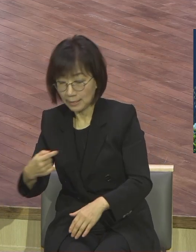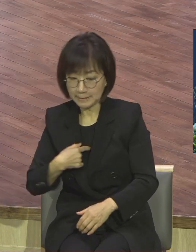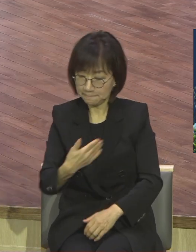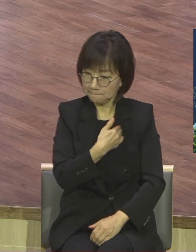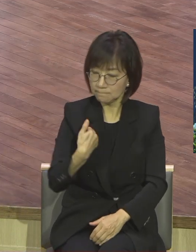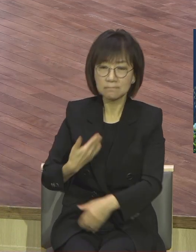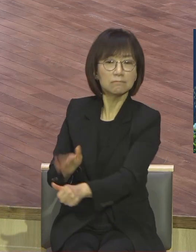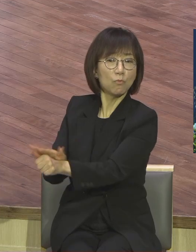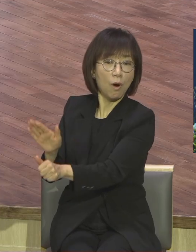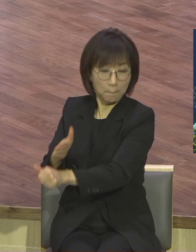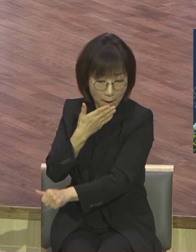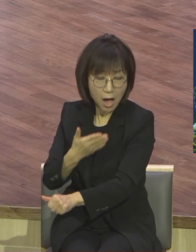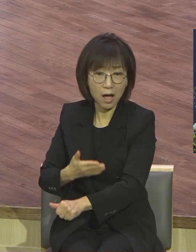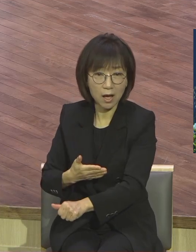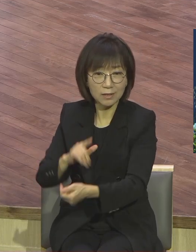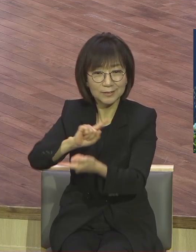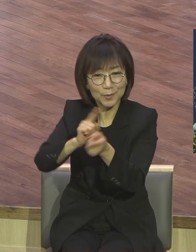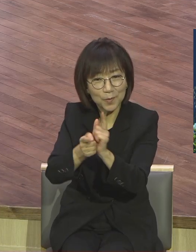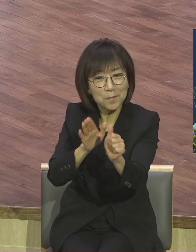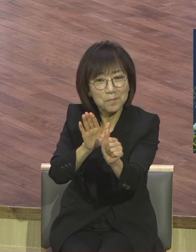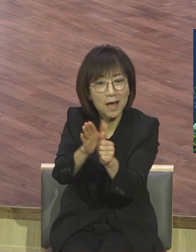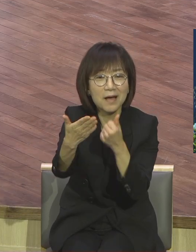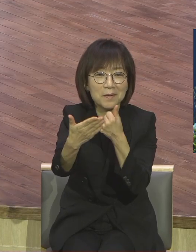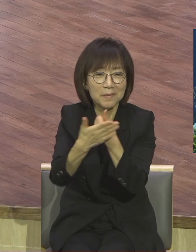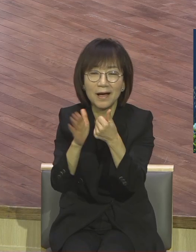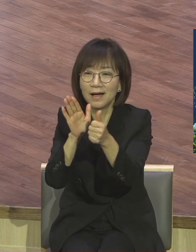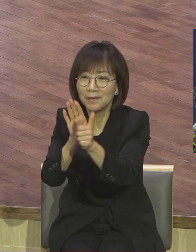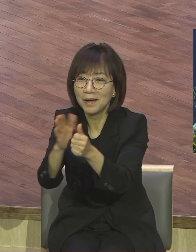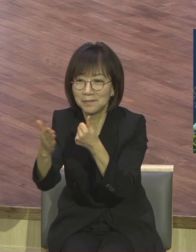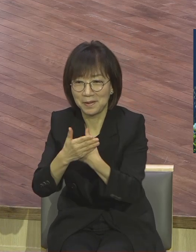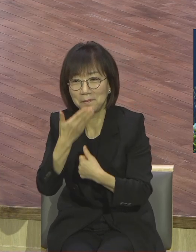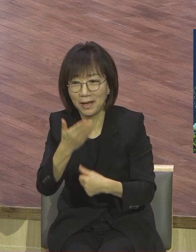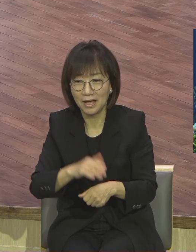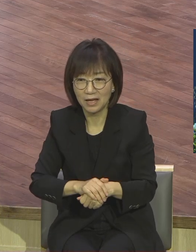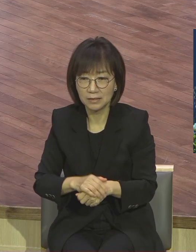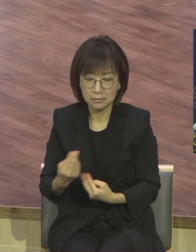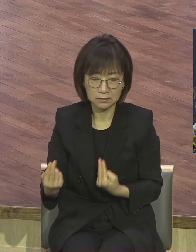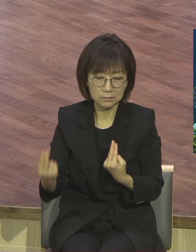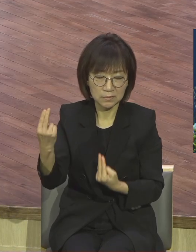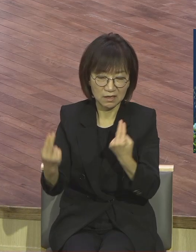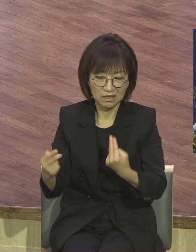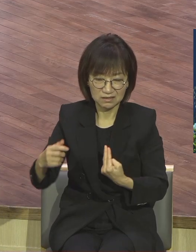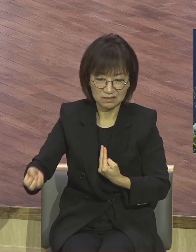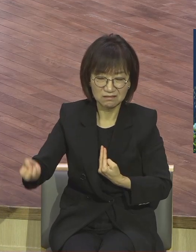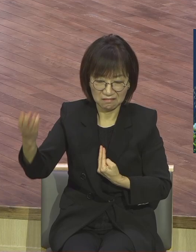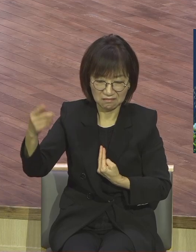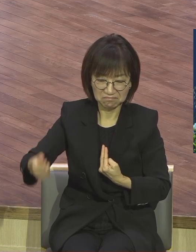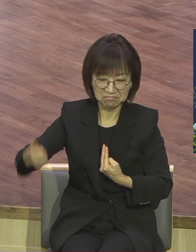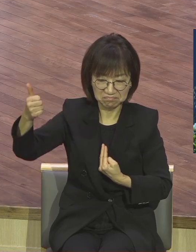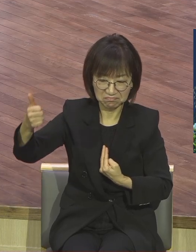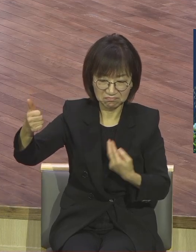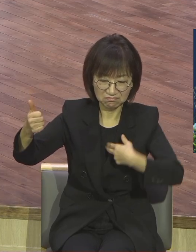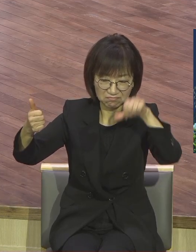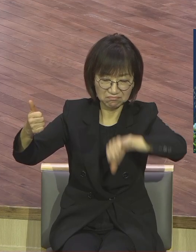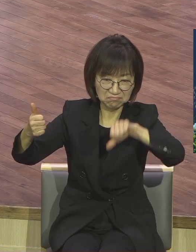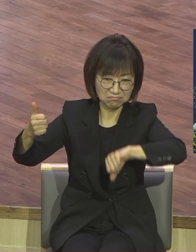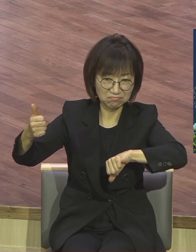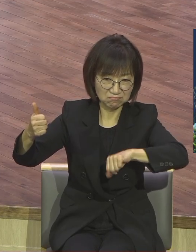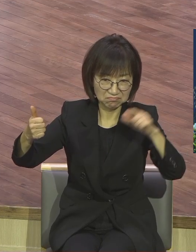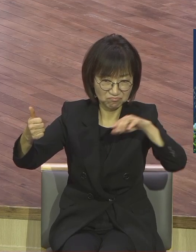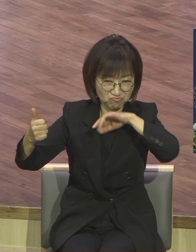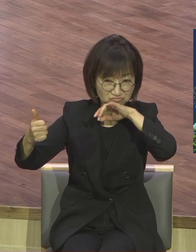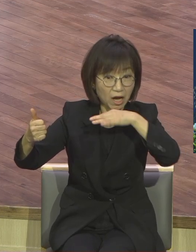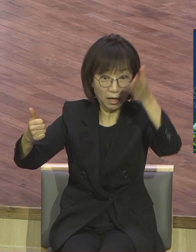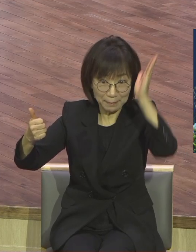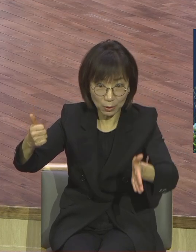다른 사람과 비교하면서 실망할 게 아니고, 하나님께서 내게 주신 귀한 달란트를